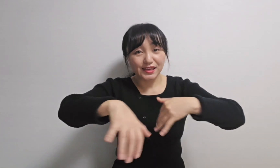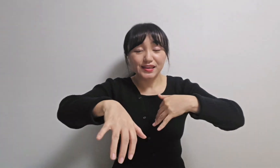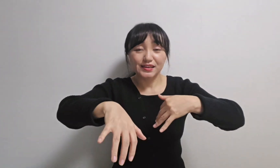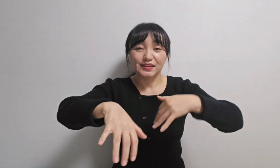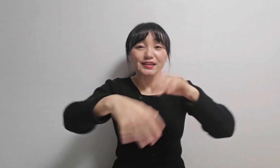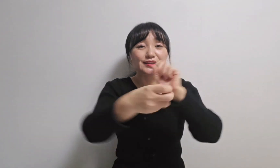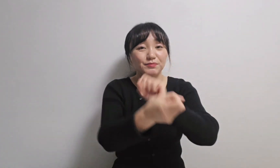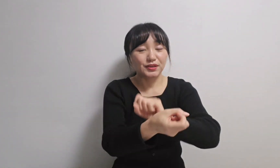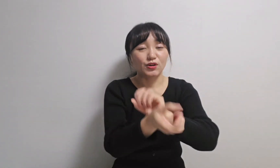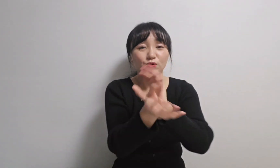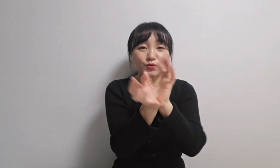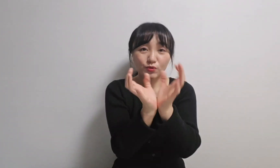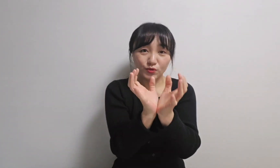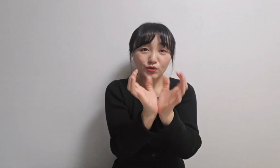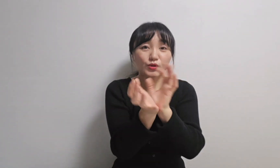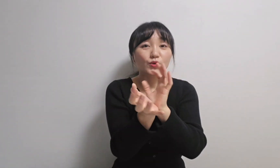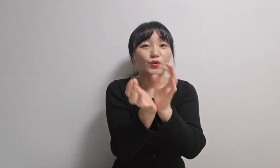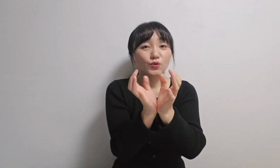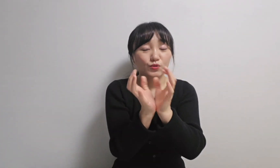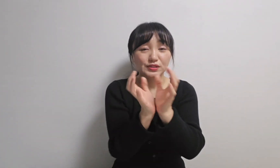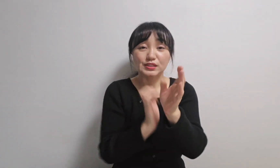길가에 피어도 꽃이고,